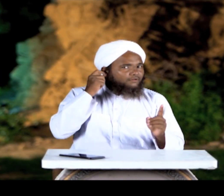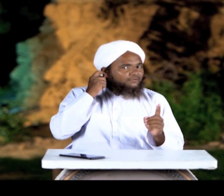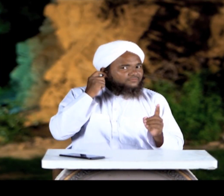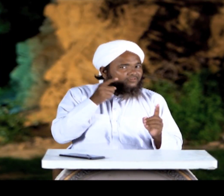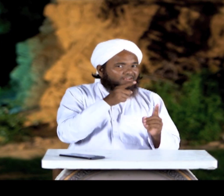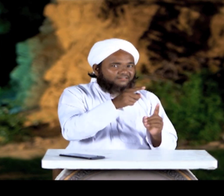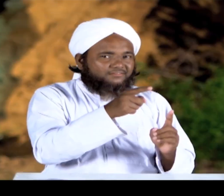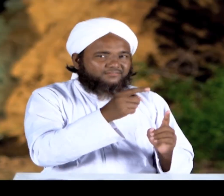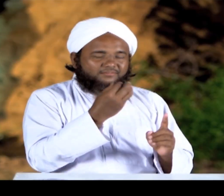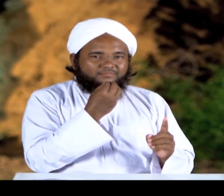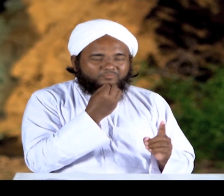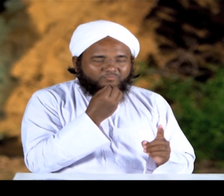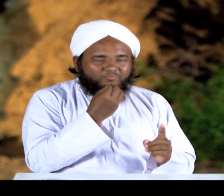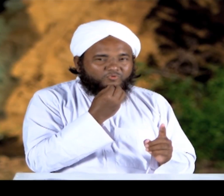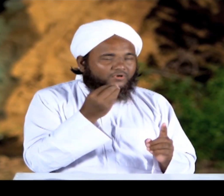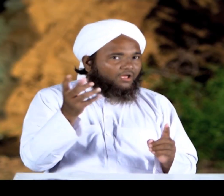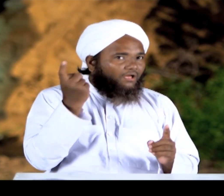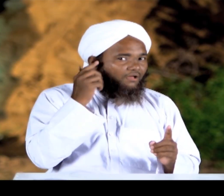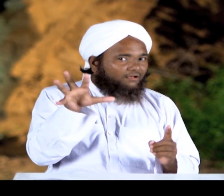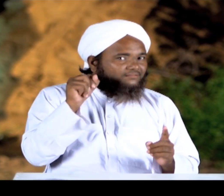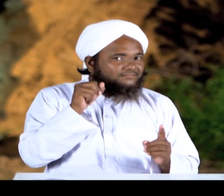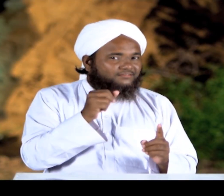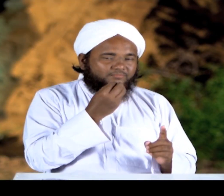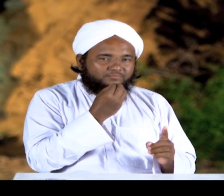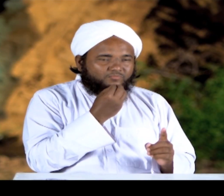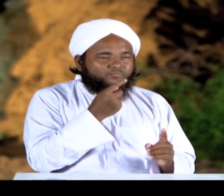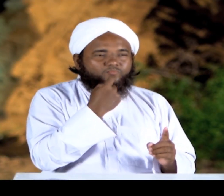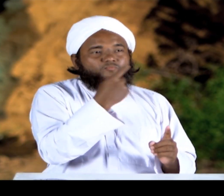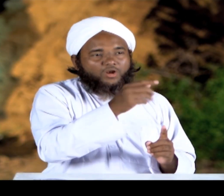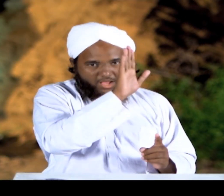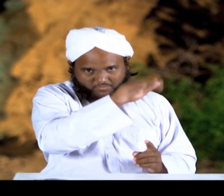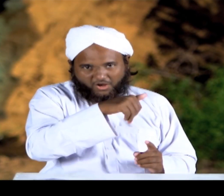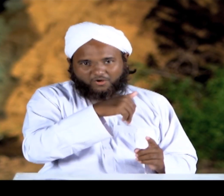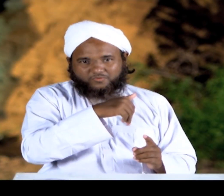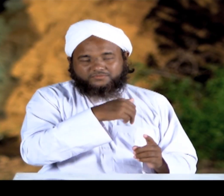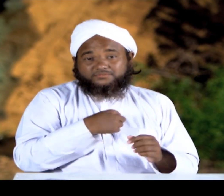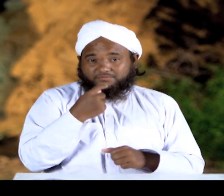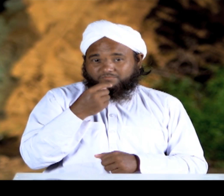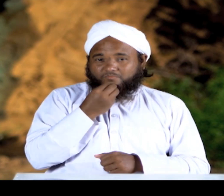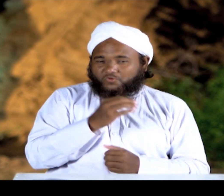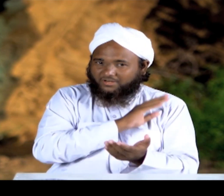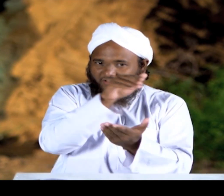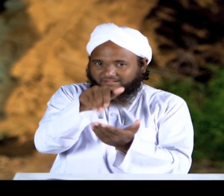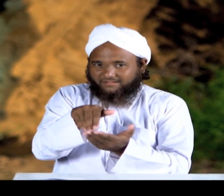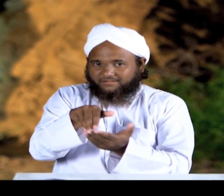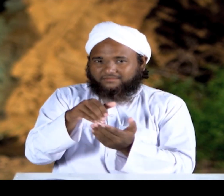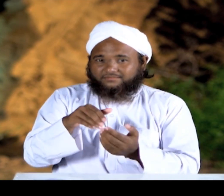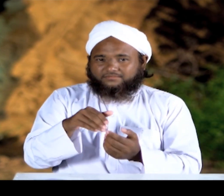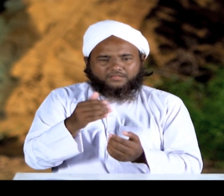تشریف فرما تھے۔ آپ نے اس کی حسرت بھری آواز سنی تو فرمایا، ادھر آئیے۔ بوڑھے صاحب قریب آئے. اب